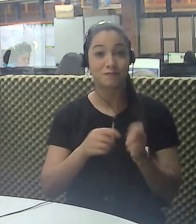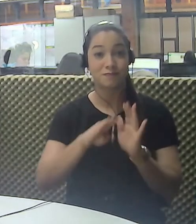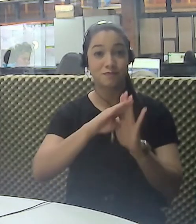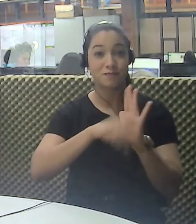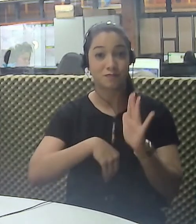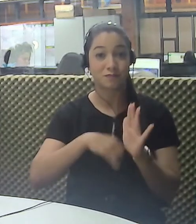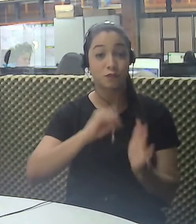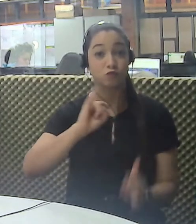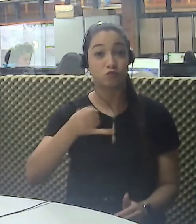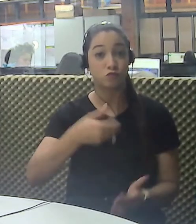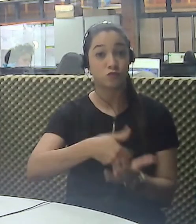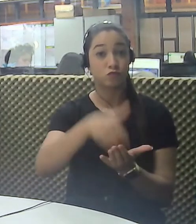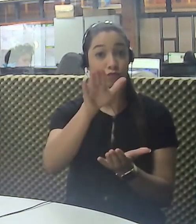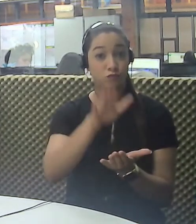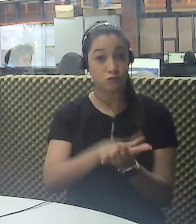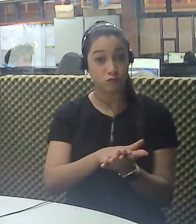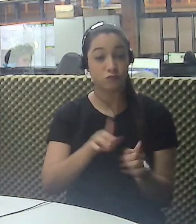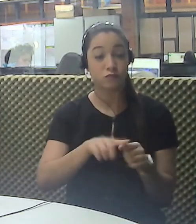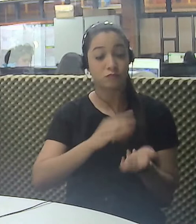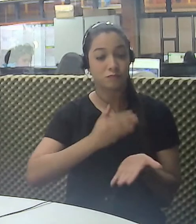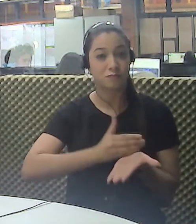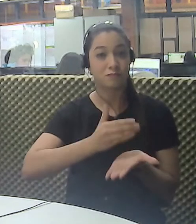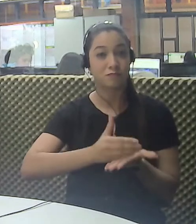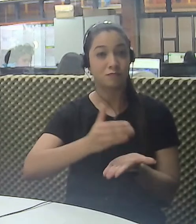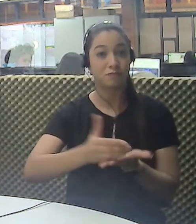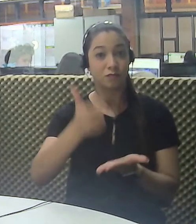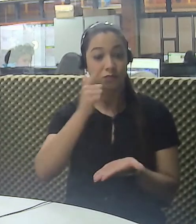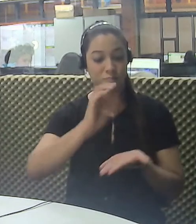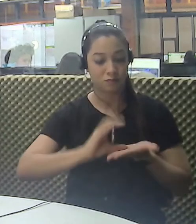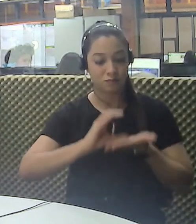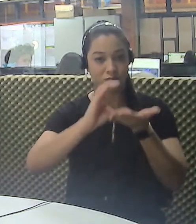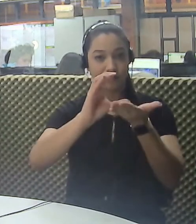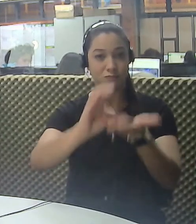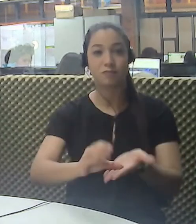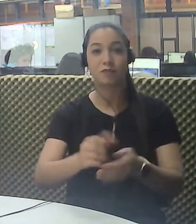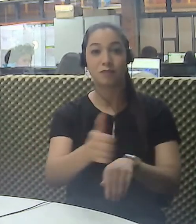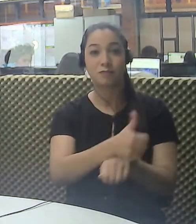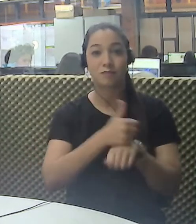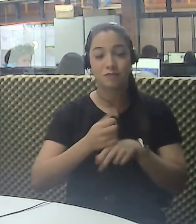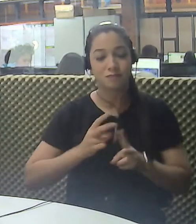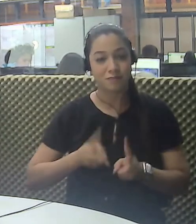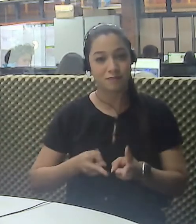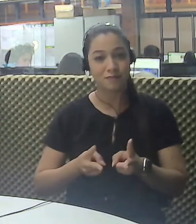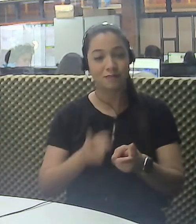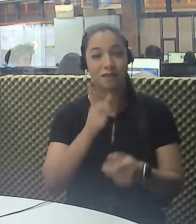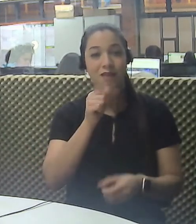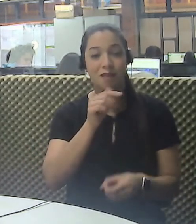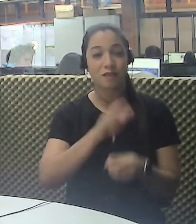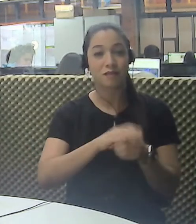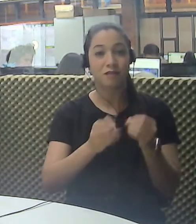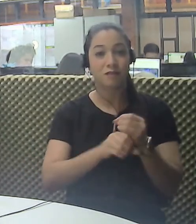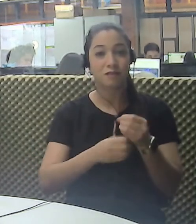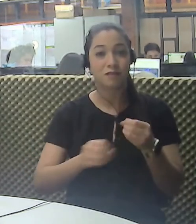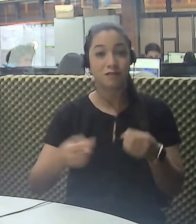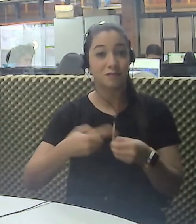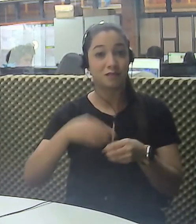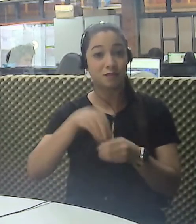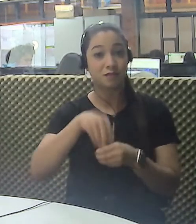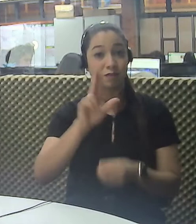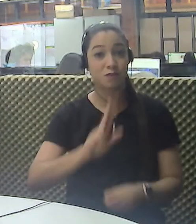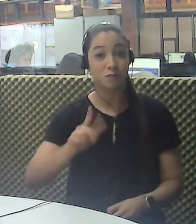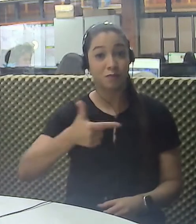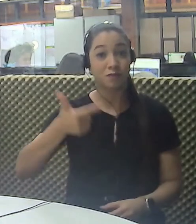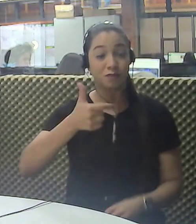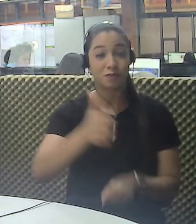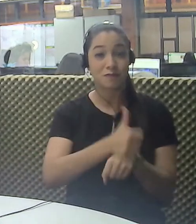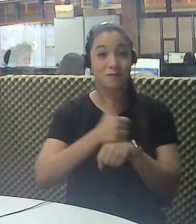descontos sobre juros e multas e parcelamentos que poderão ser investidos na melhoria contínua do saneamento na cidade, que já ocupa a segunda